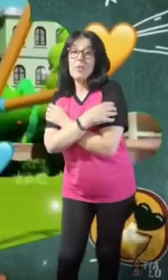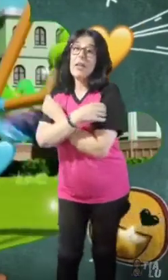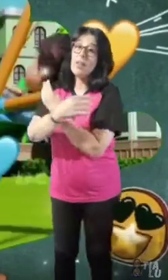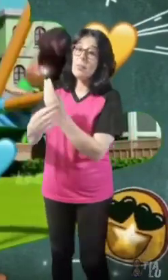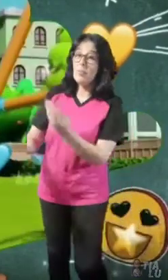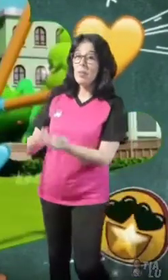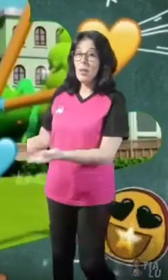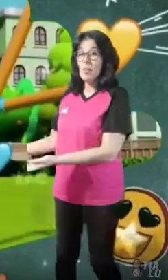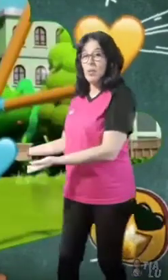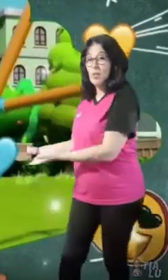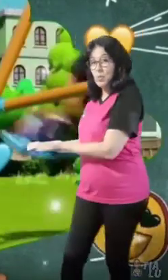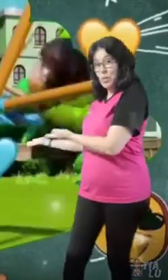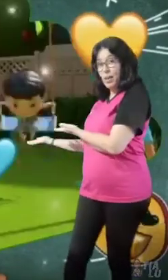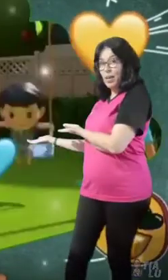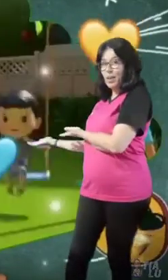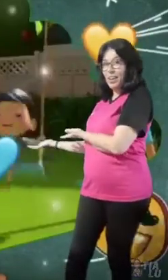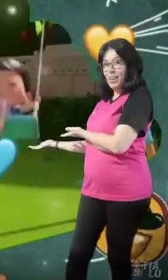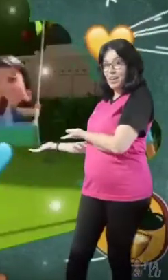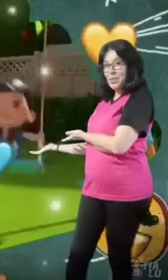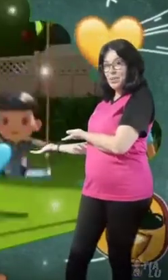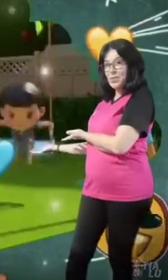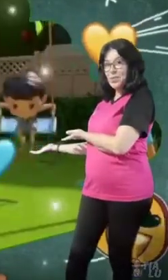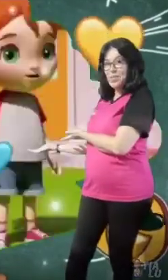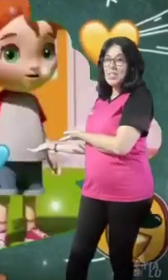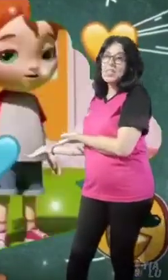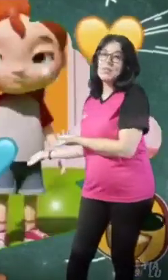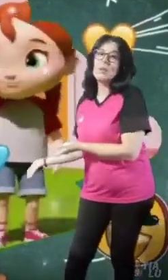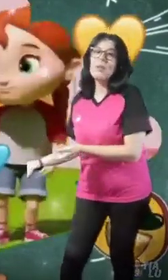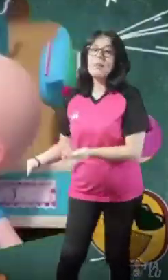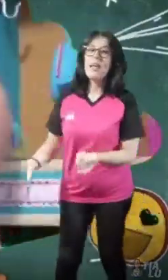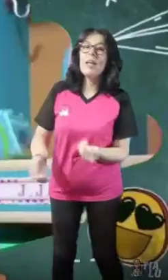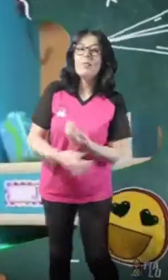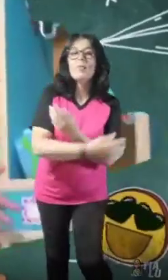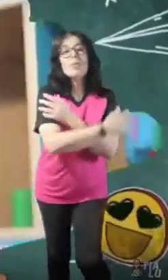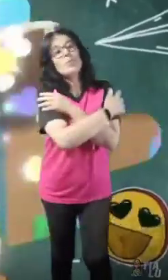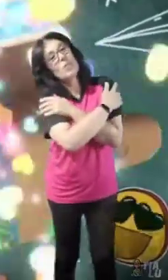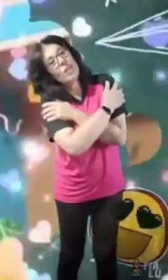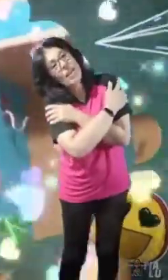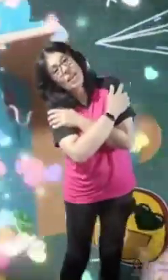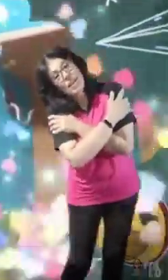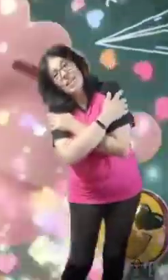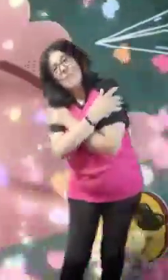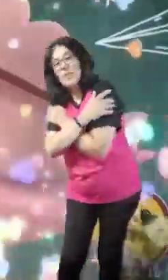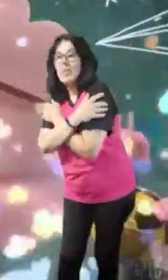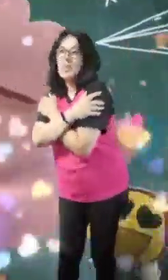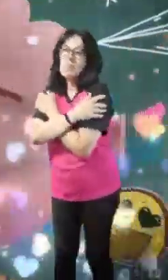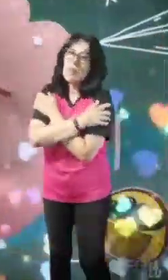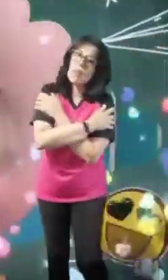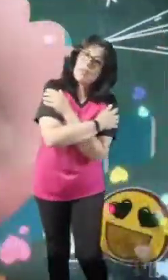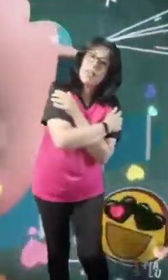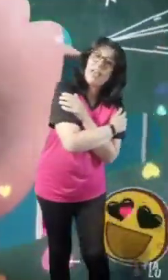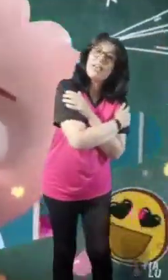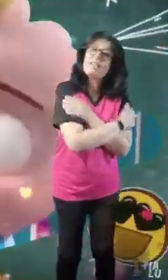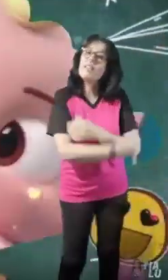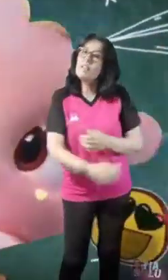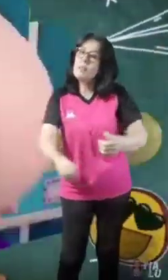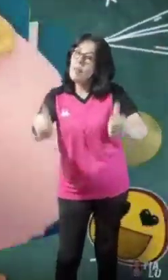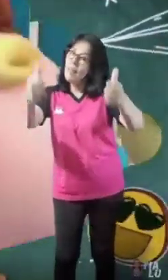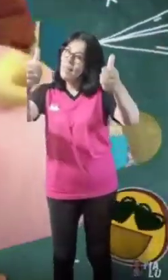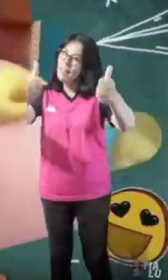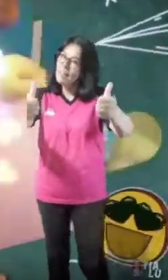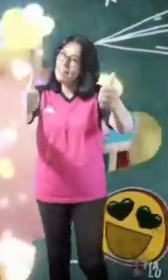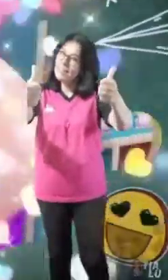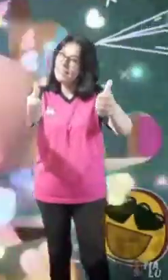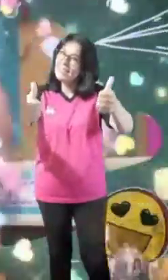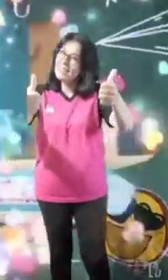de brincar com meus amigos no recreio, de abraçar a professora que me conhece